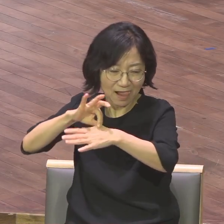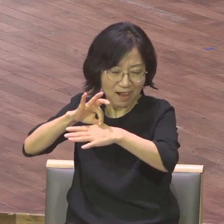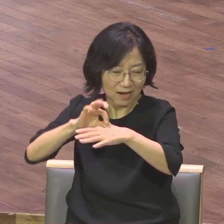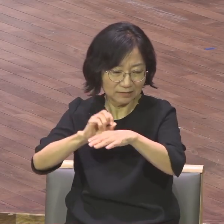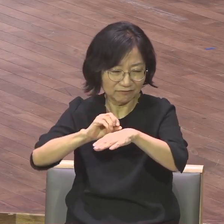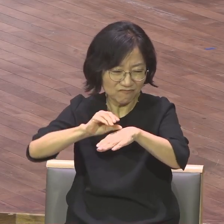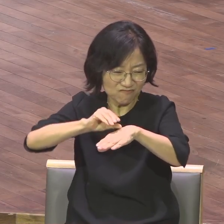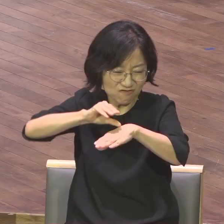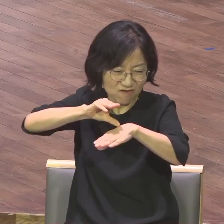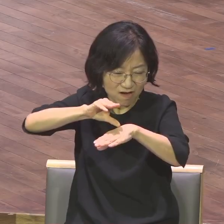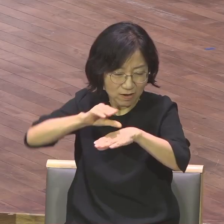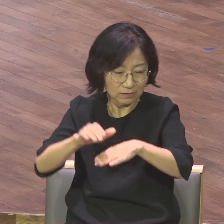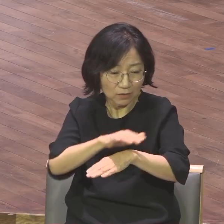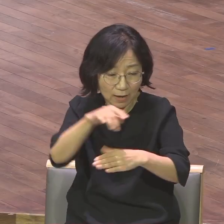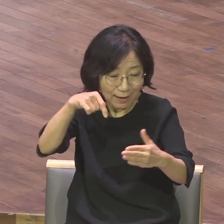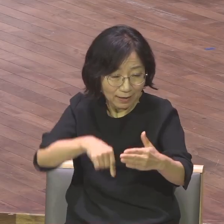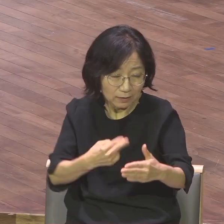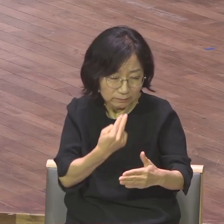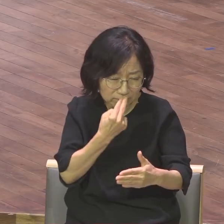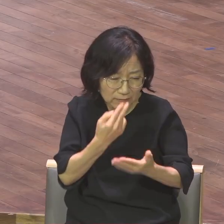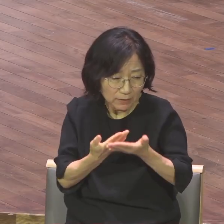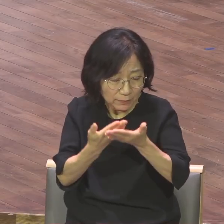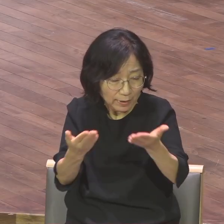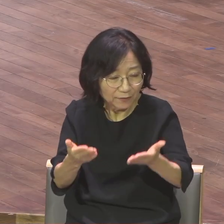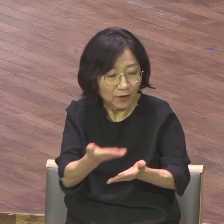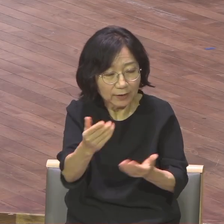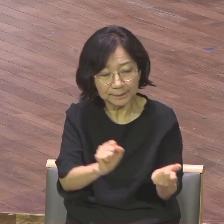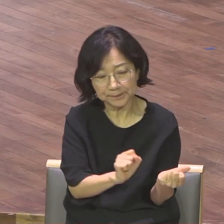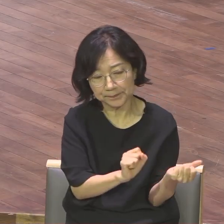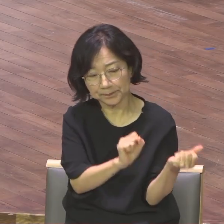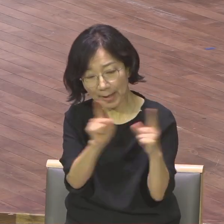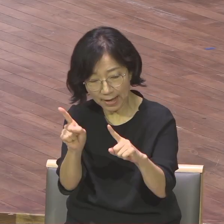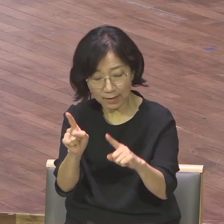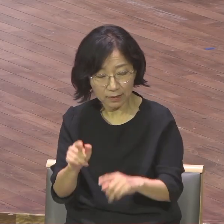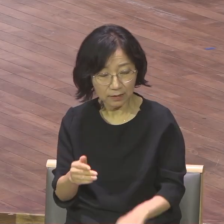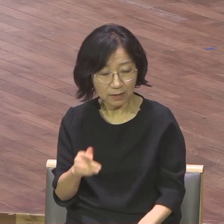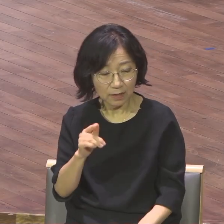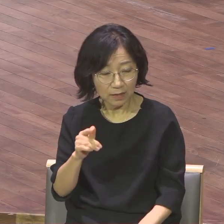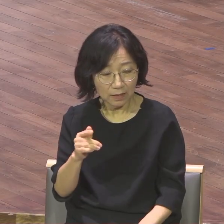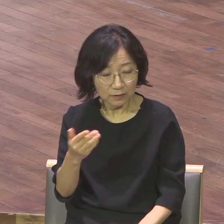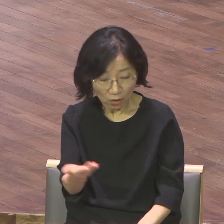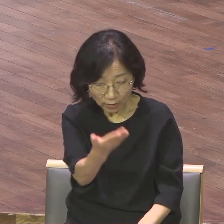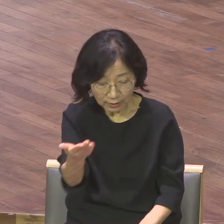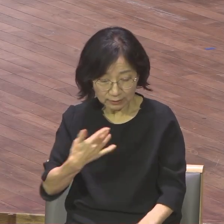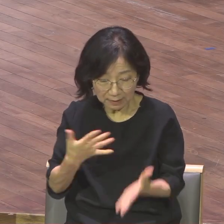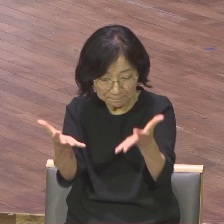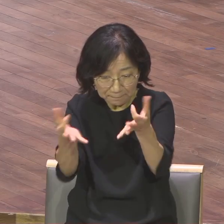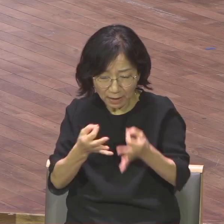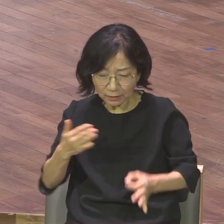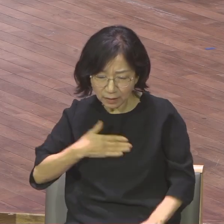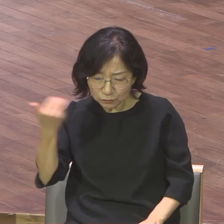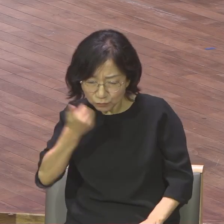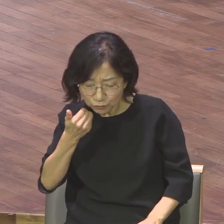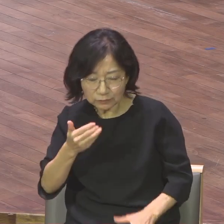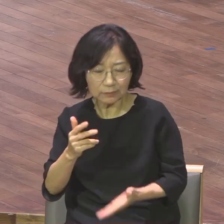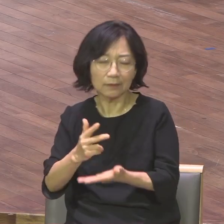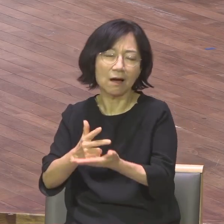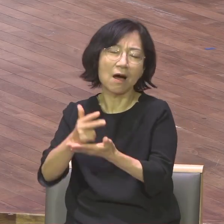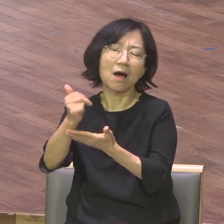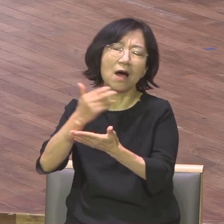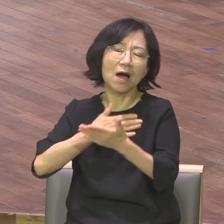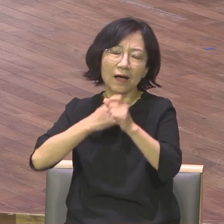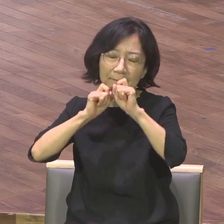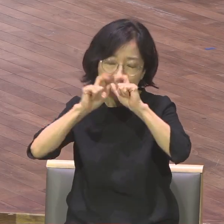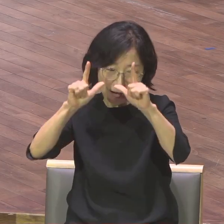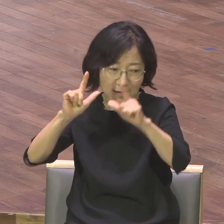가죽으로 덮고 너희 속에 생기를 넣으리니 너희가 살아나리라. 또 내가 여호와인 줄 너희가